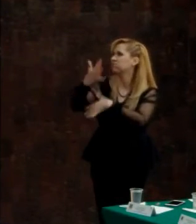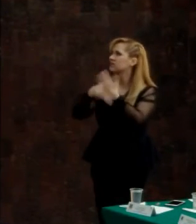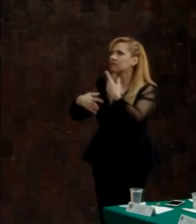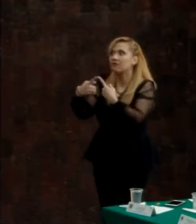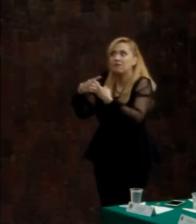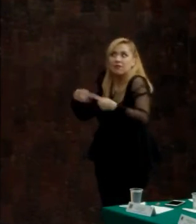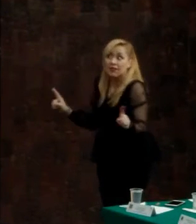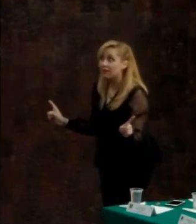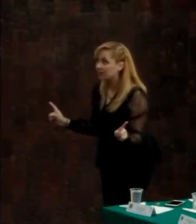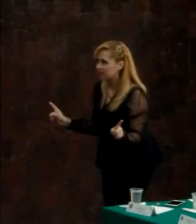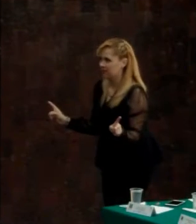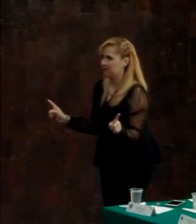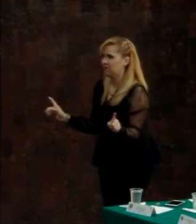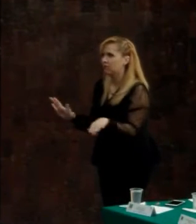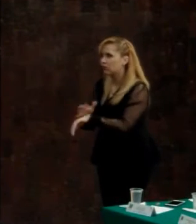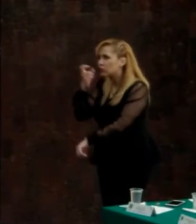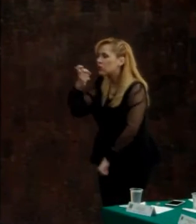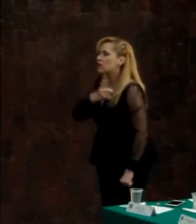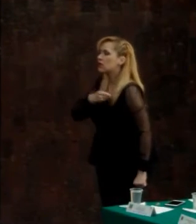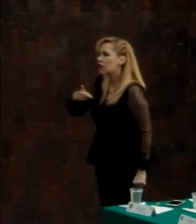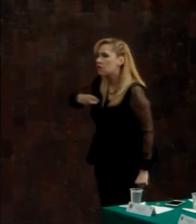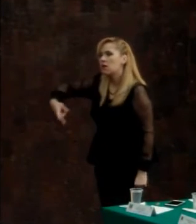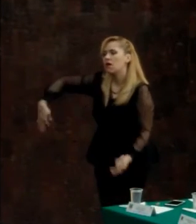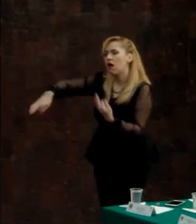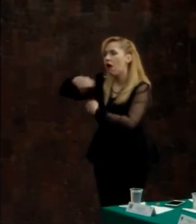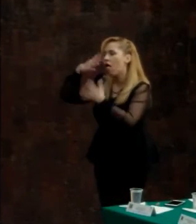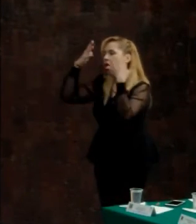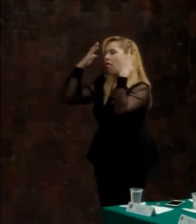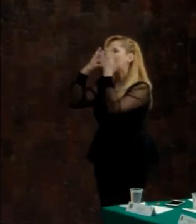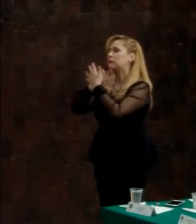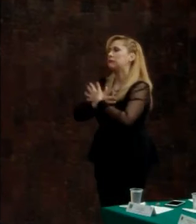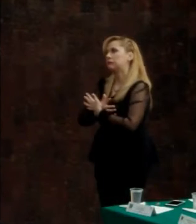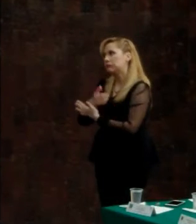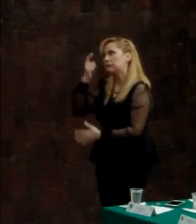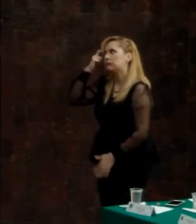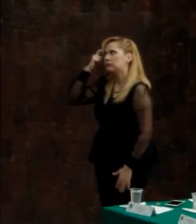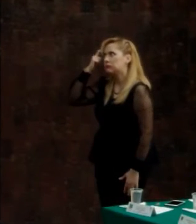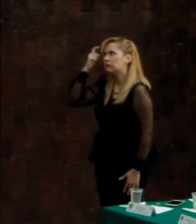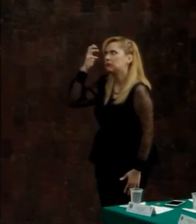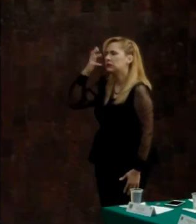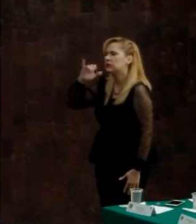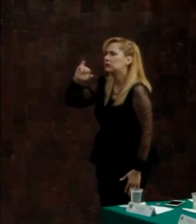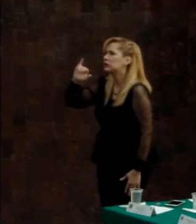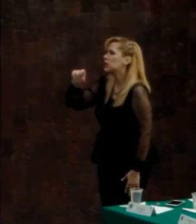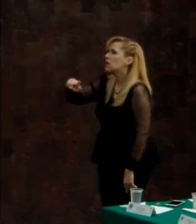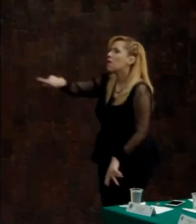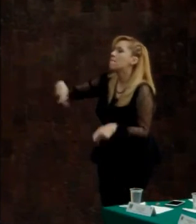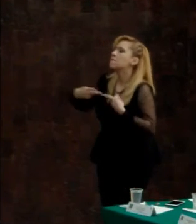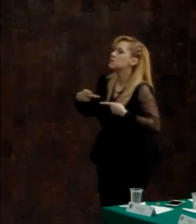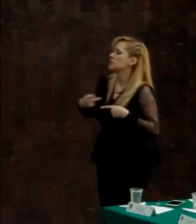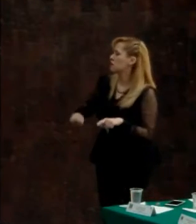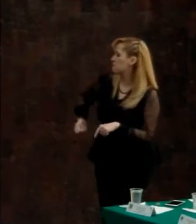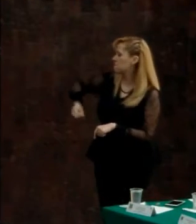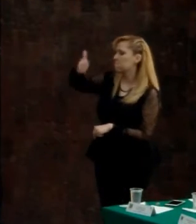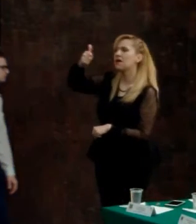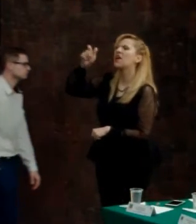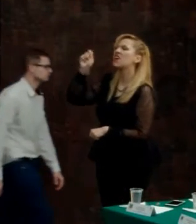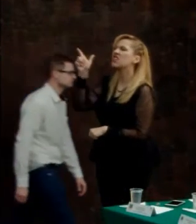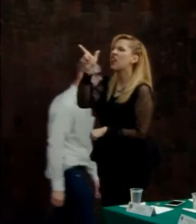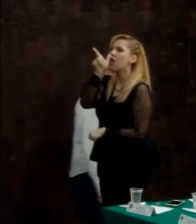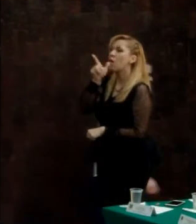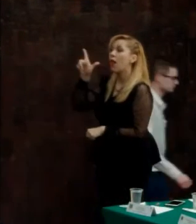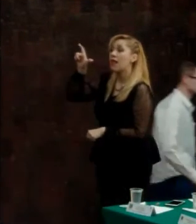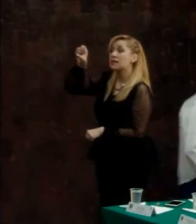hacer conciencia que las personas que tienen como primer idioma la lengua de señas